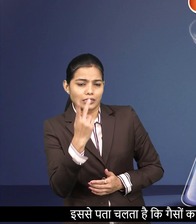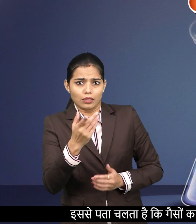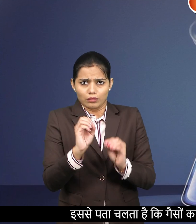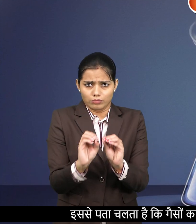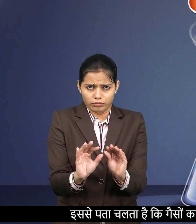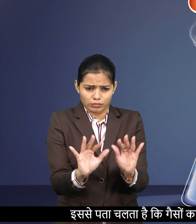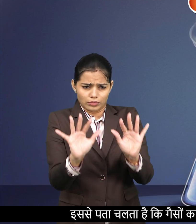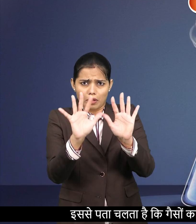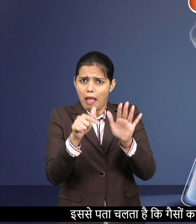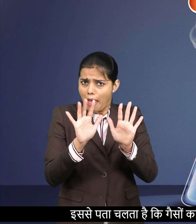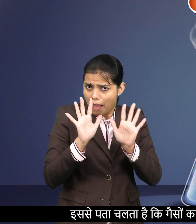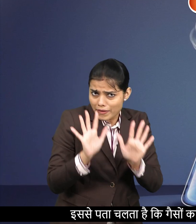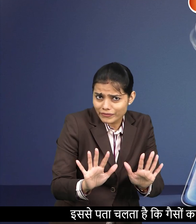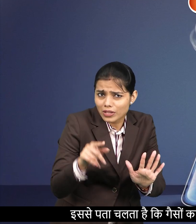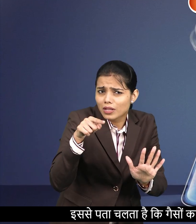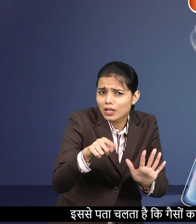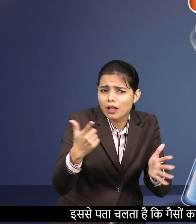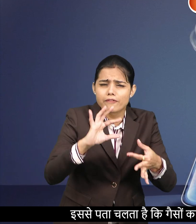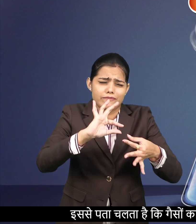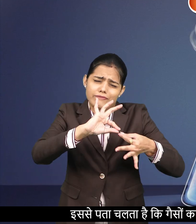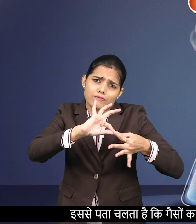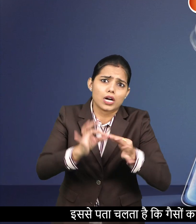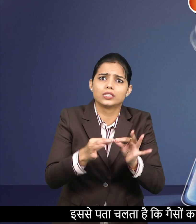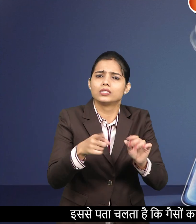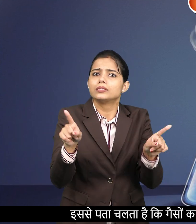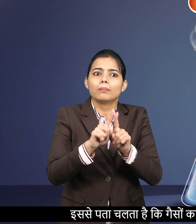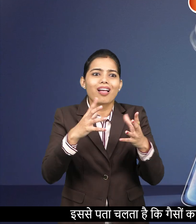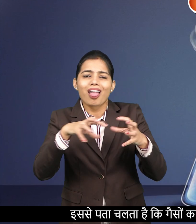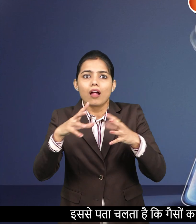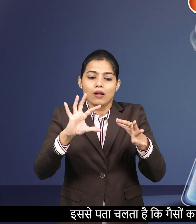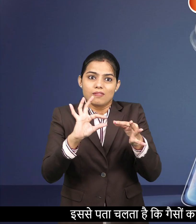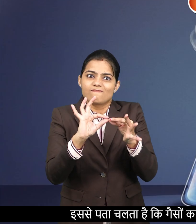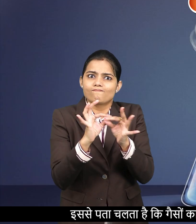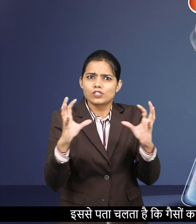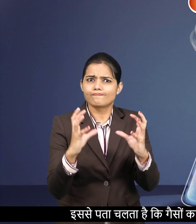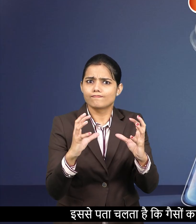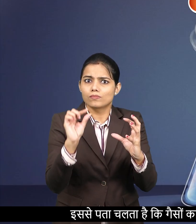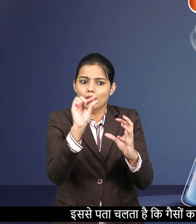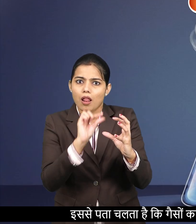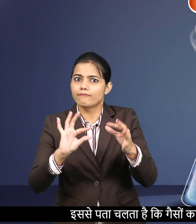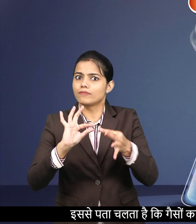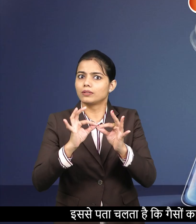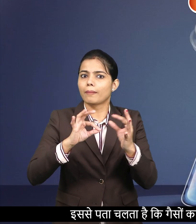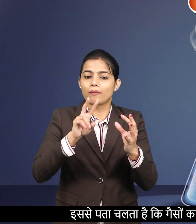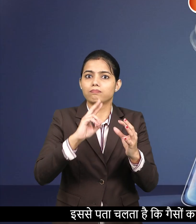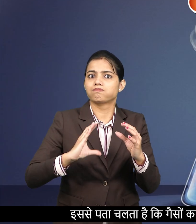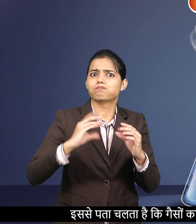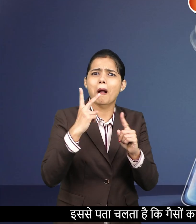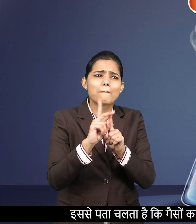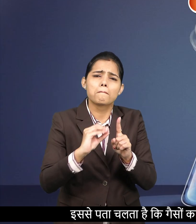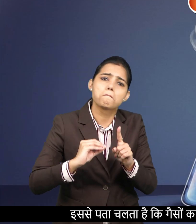इससे पता चलता है कि गैसों का न तो कोई आकार निश्चित होता है और न ही आयतन।